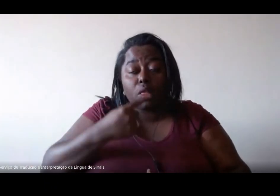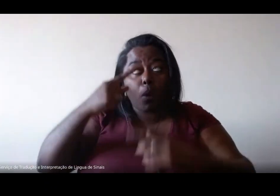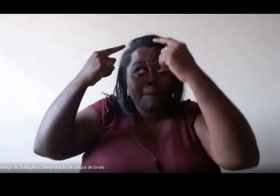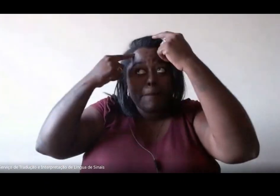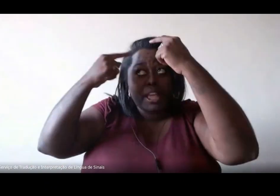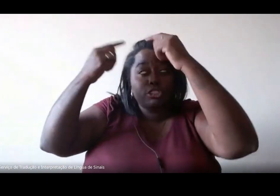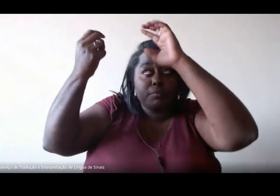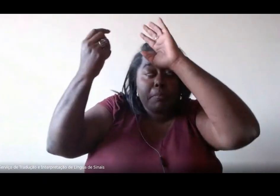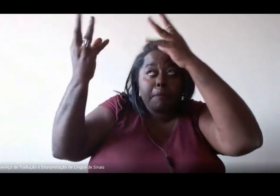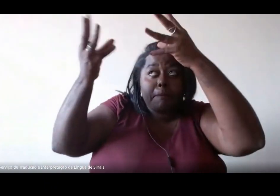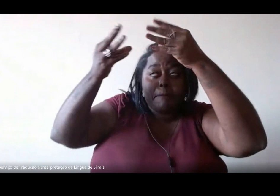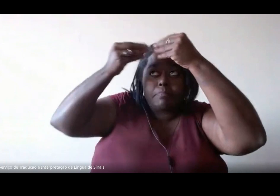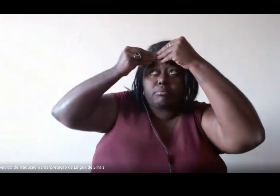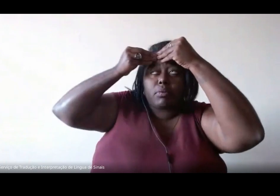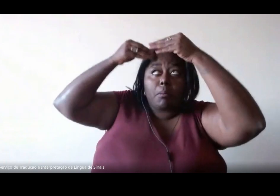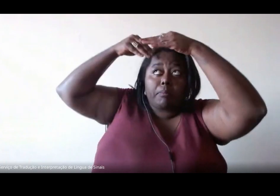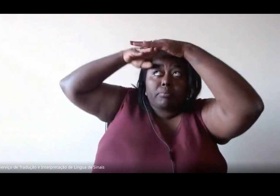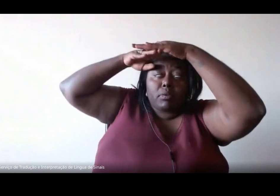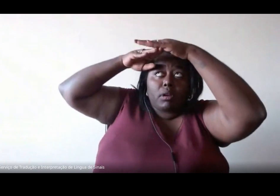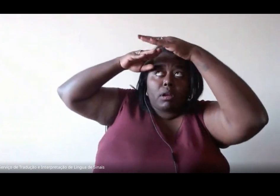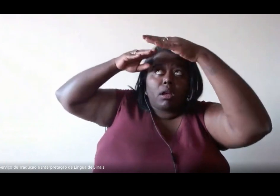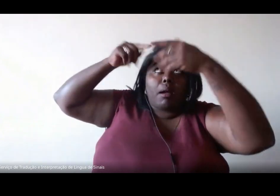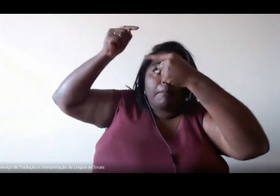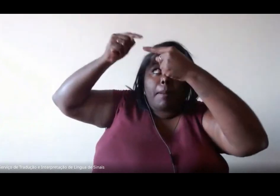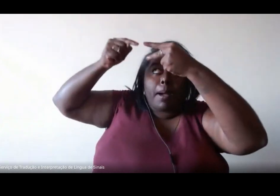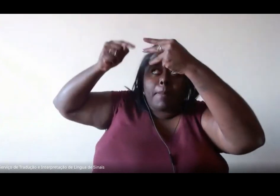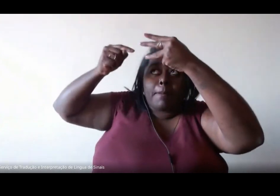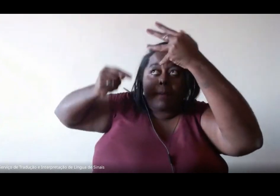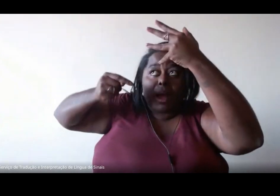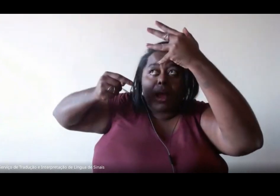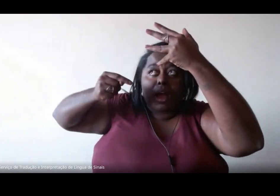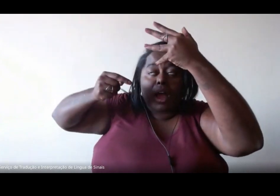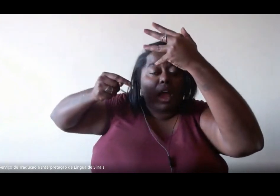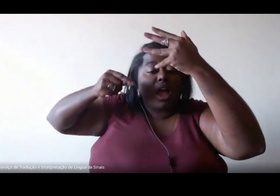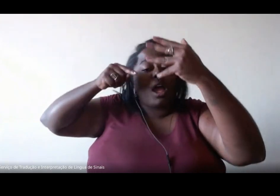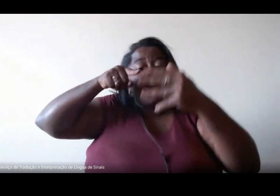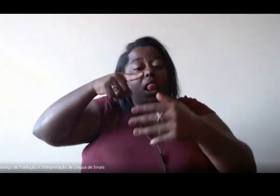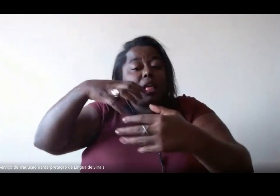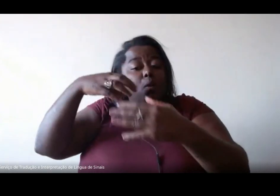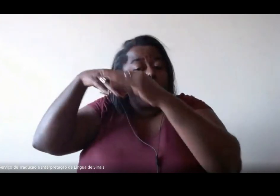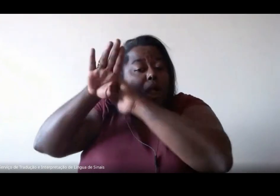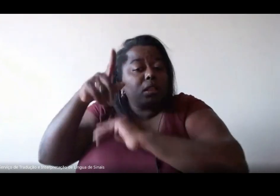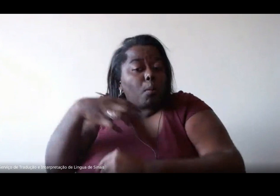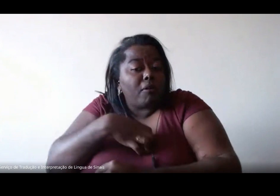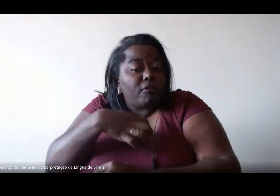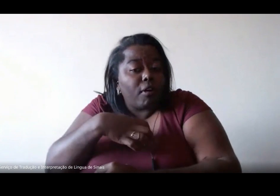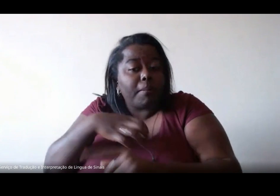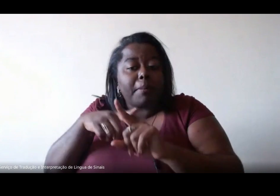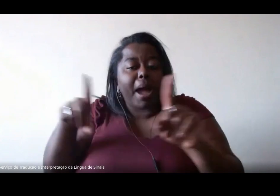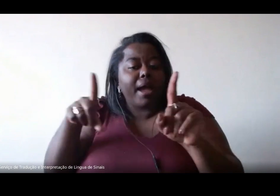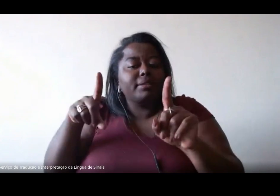a mente do garoto registrou como reais e que efetivamente, eu acredito, se tornaram verdadeiros, né, no seu repositório de